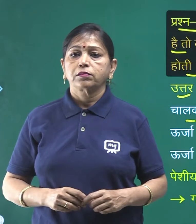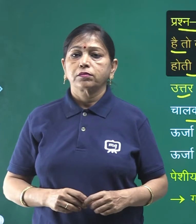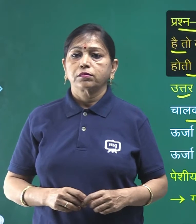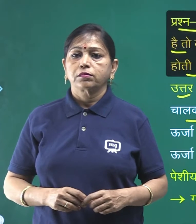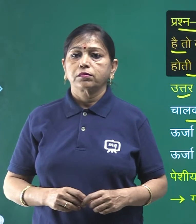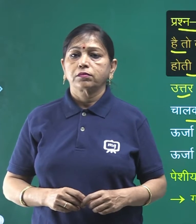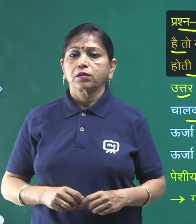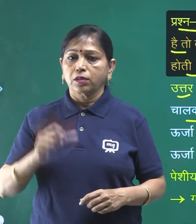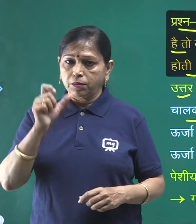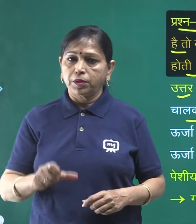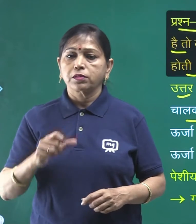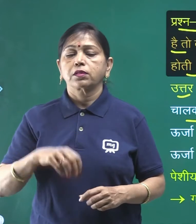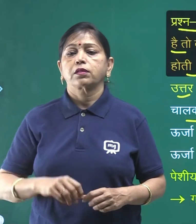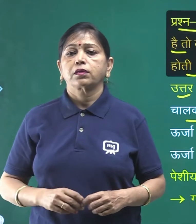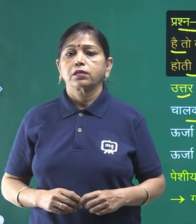चालक की